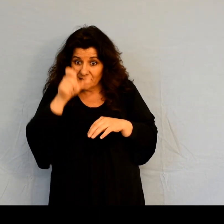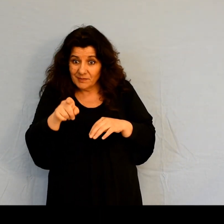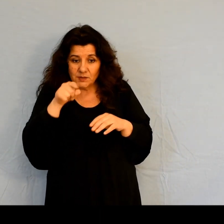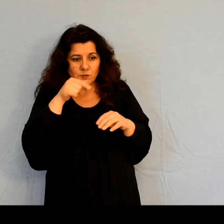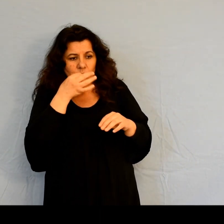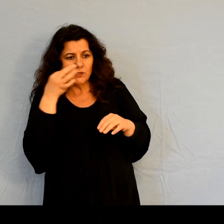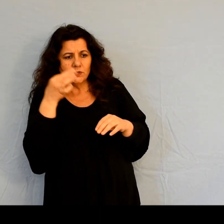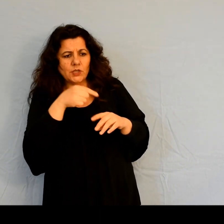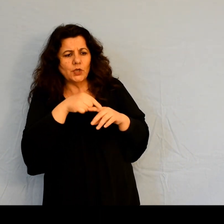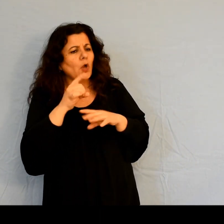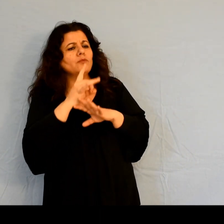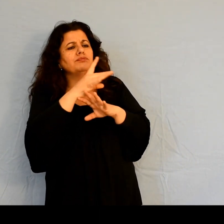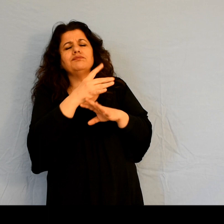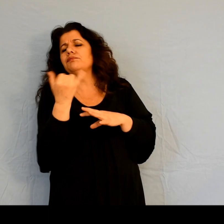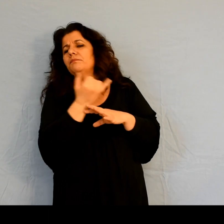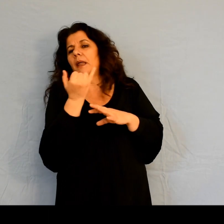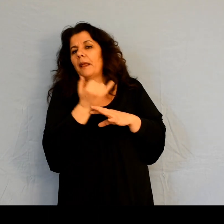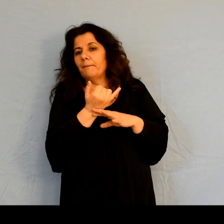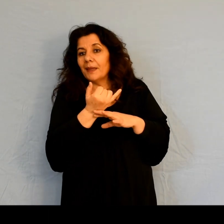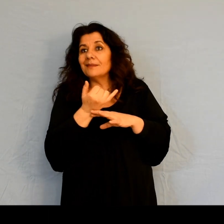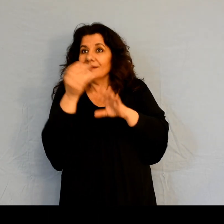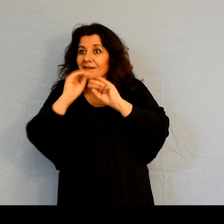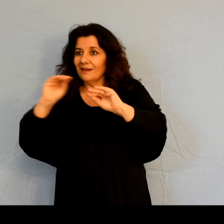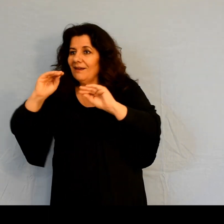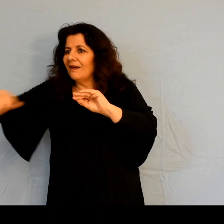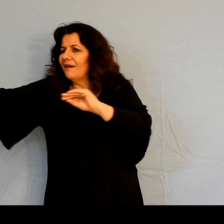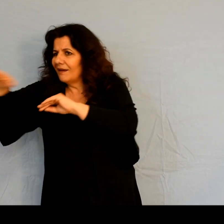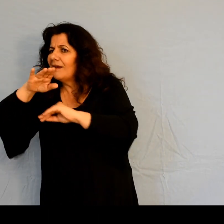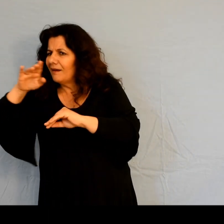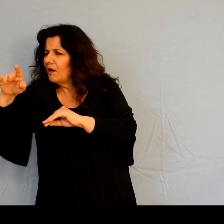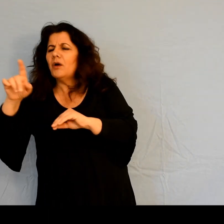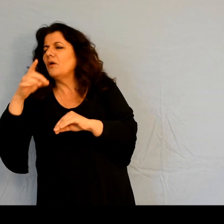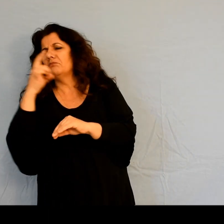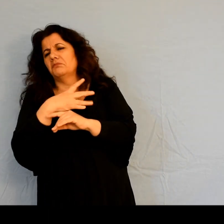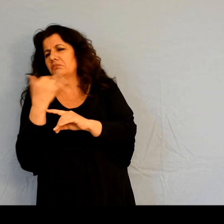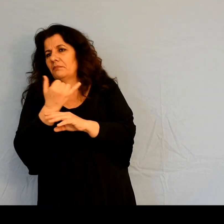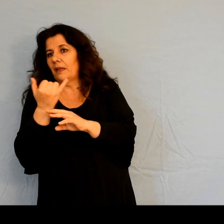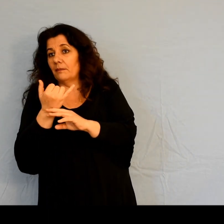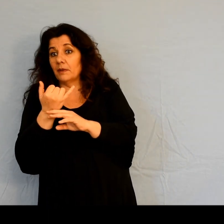ainsi sera déclaré le plus petit dans le royaume des cieux.